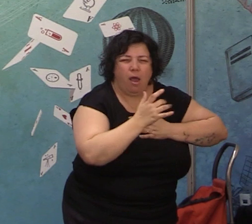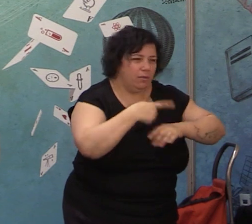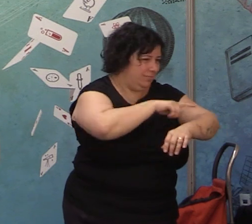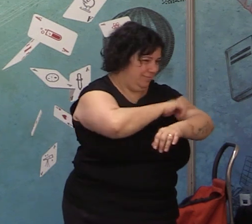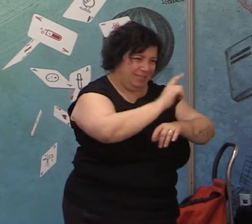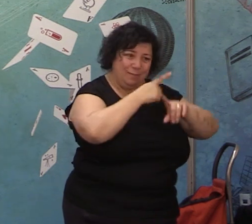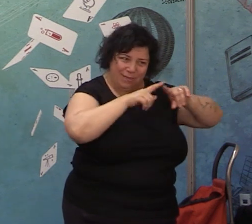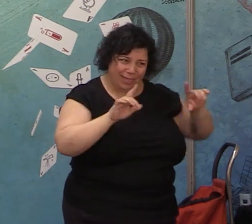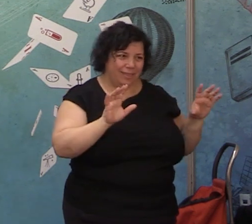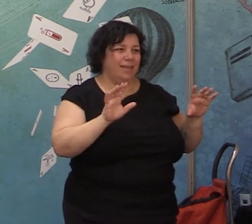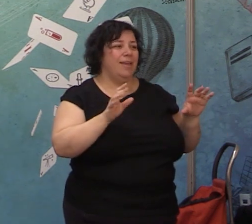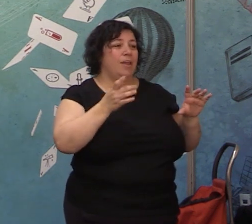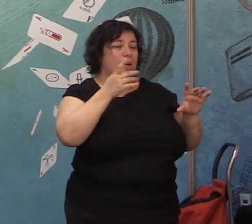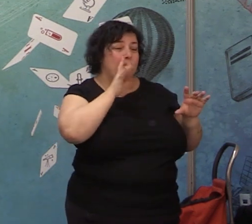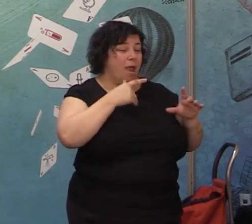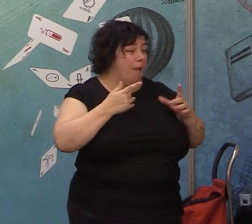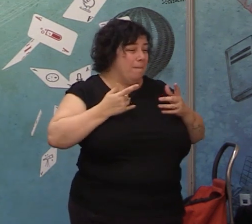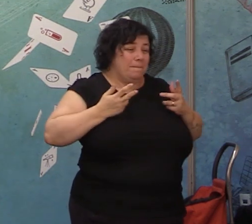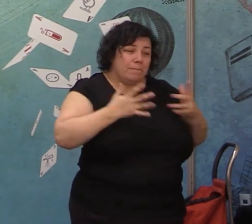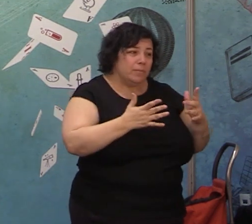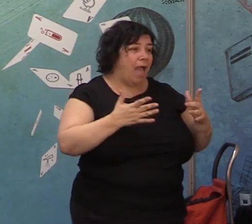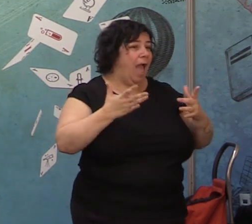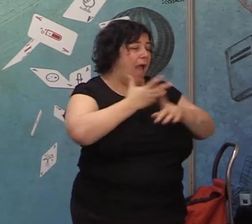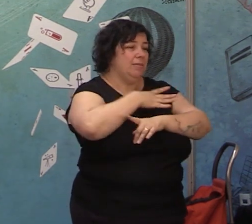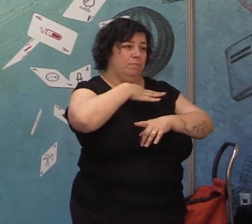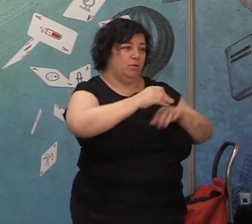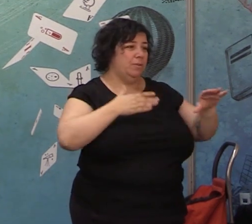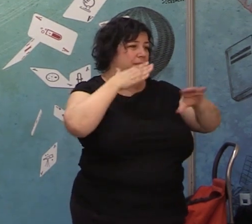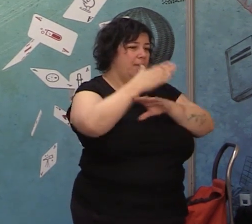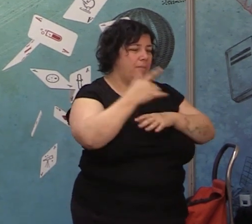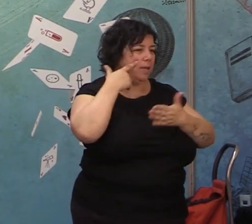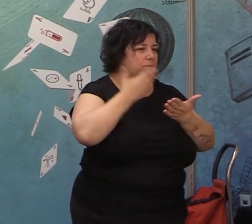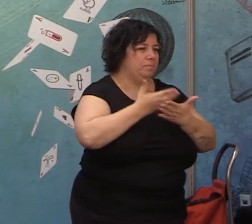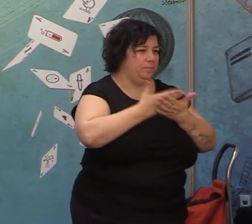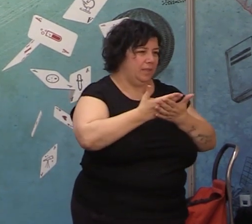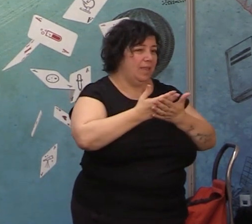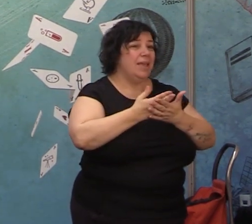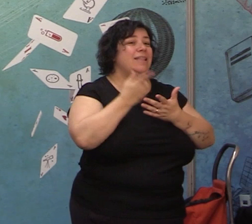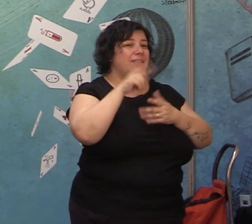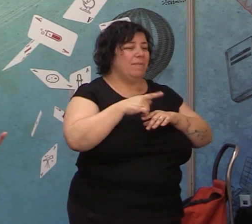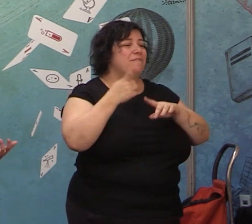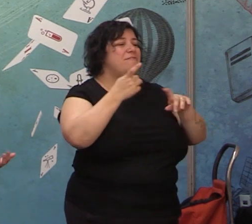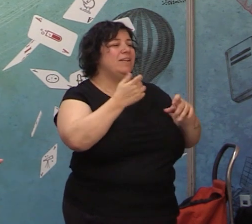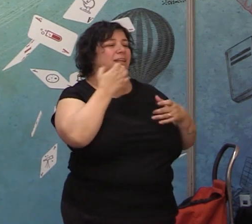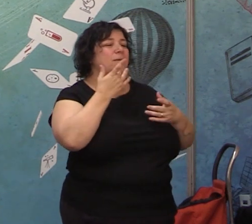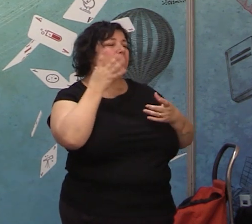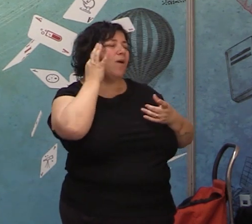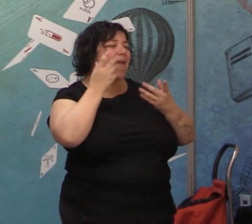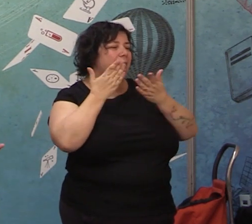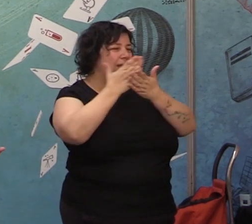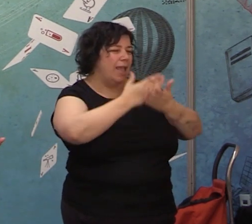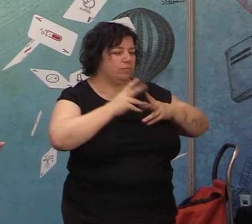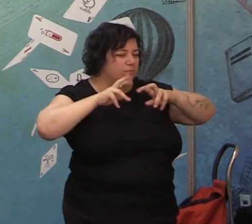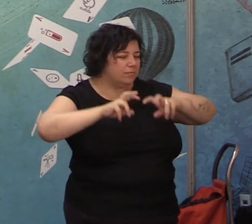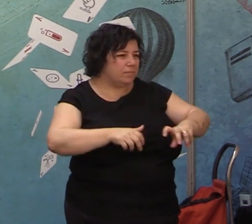Para que os tratemos, cuanto más rápido mejor, y eso, se necesitan más estudios en mujeres, sobre todo con pastillas, para ver cómo les